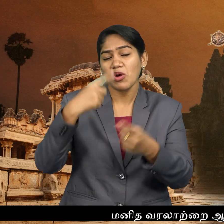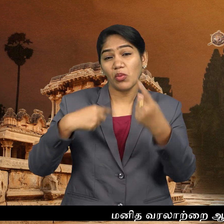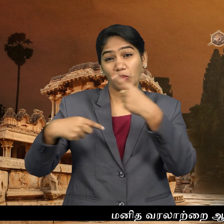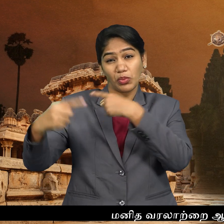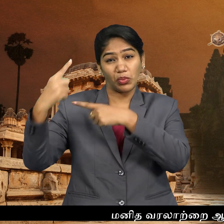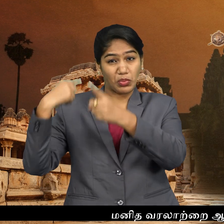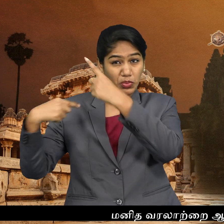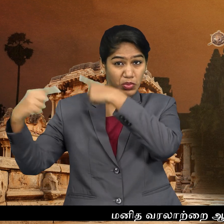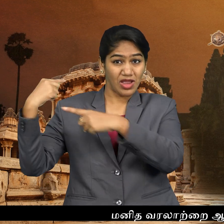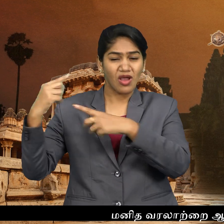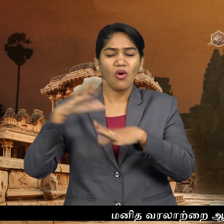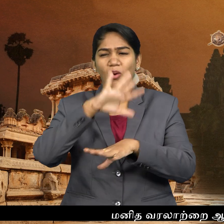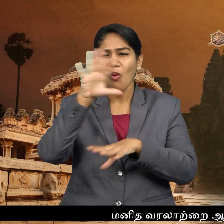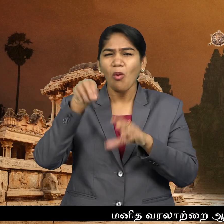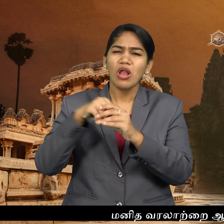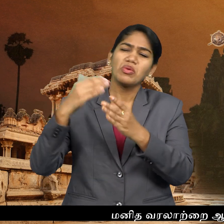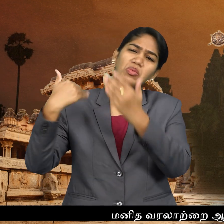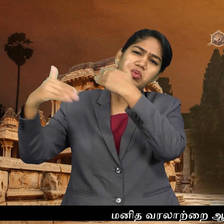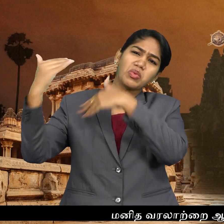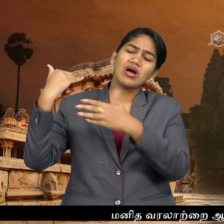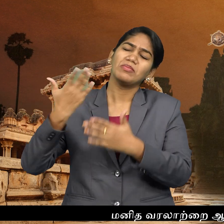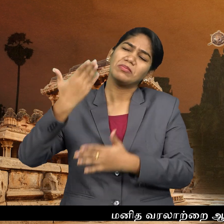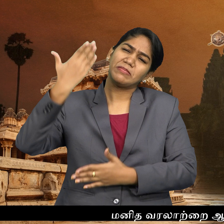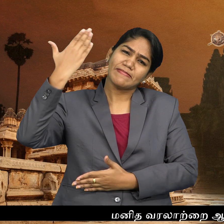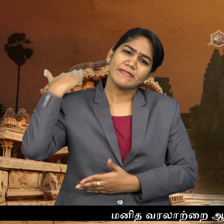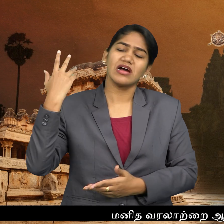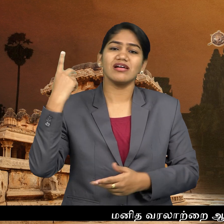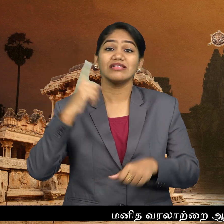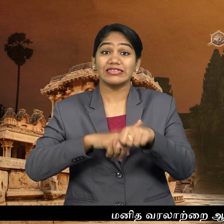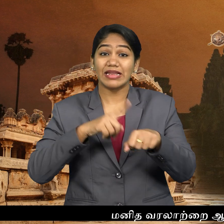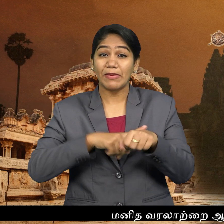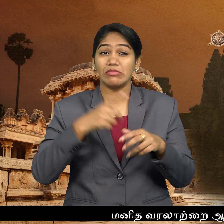மனித வரலாற்றை ஆய்வு செய்யும் விஞ்ஞானி.